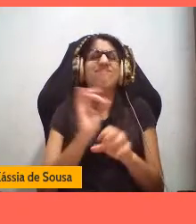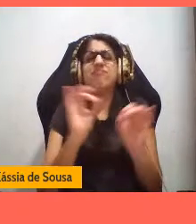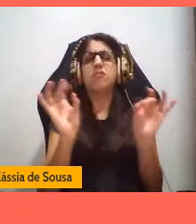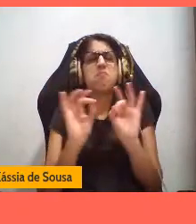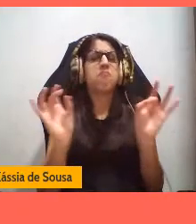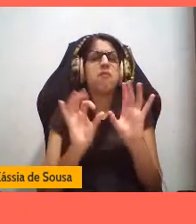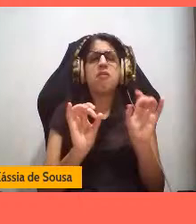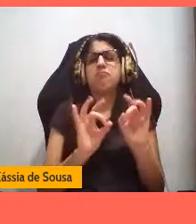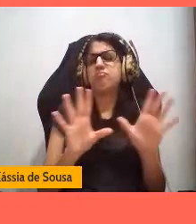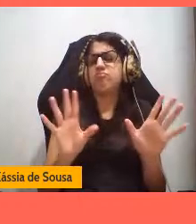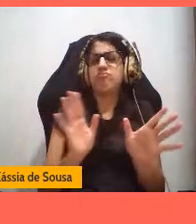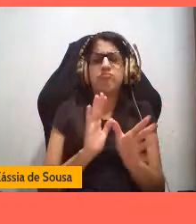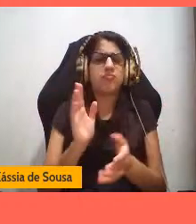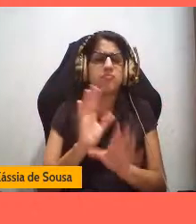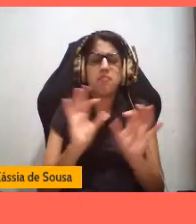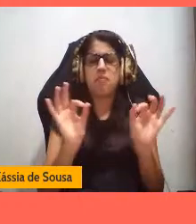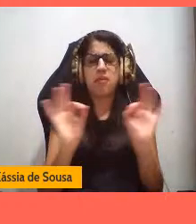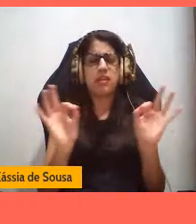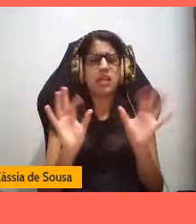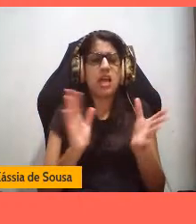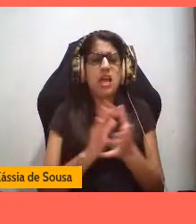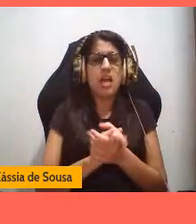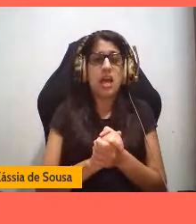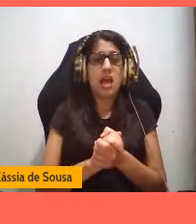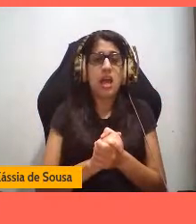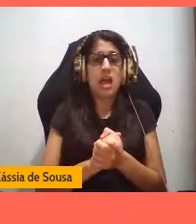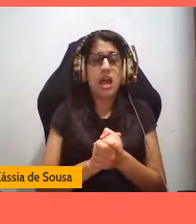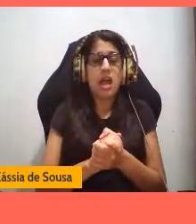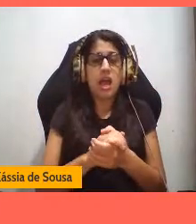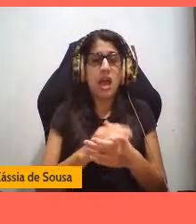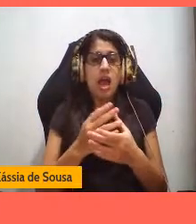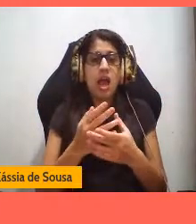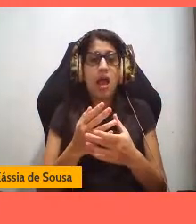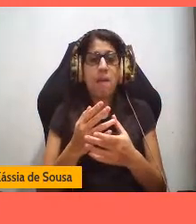Porque a visibilidade